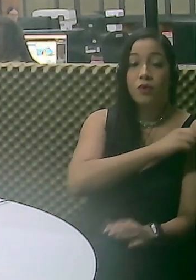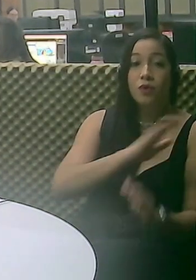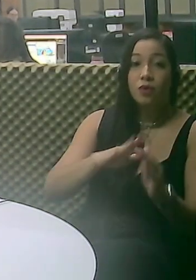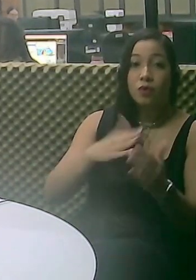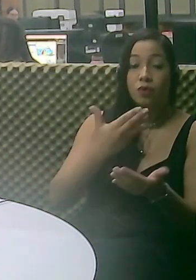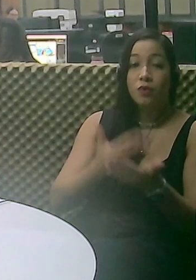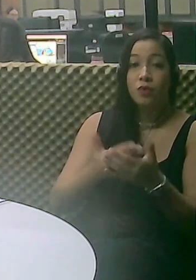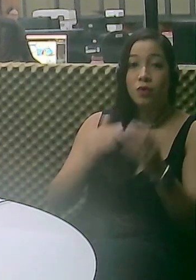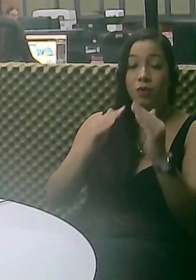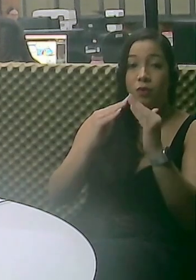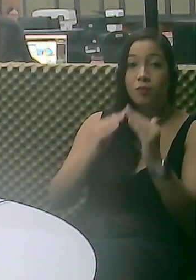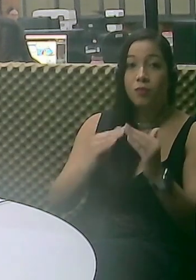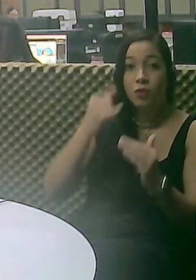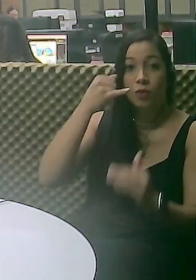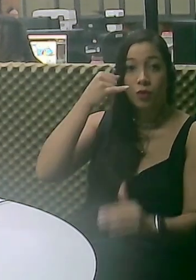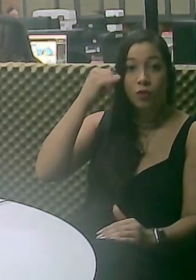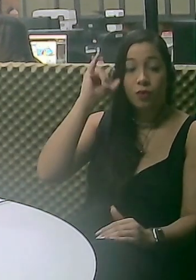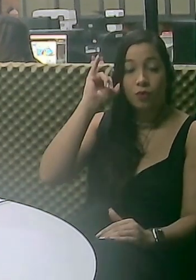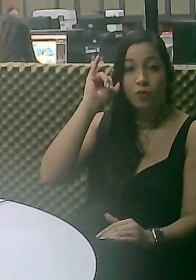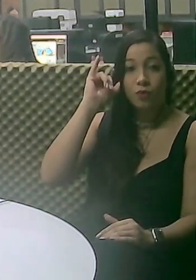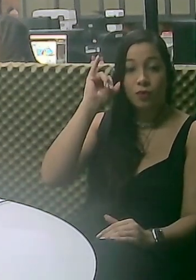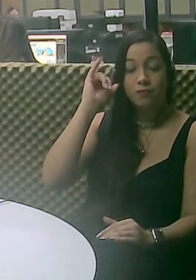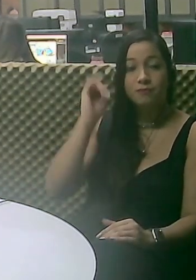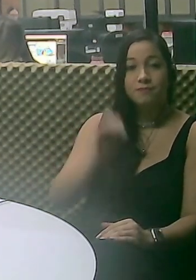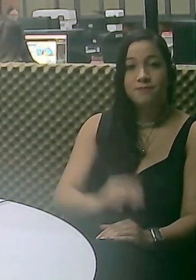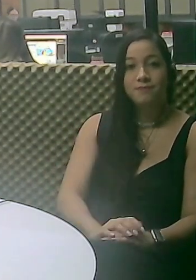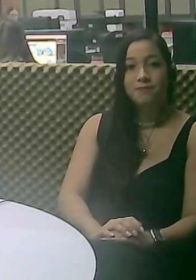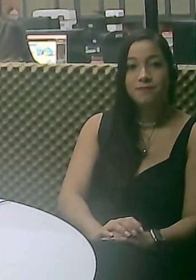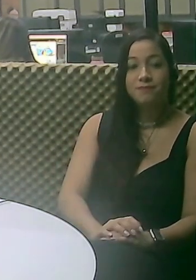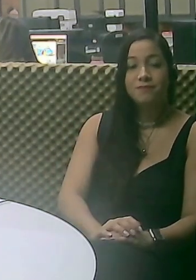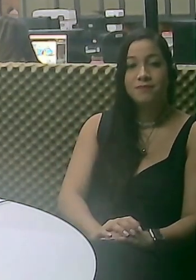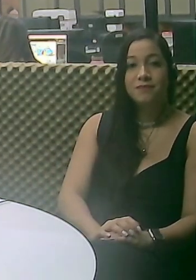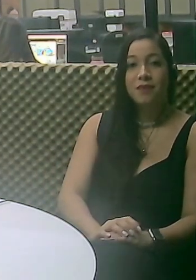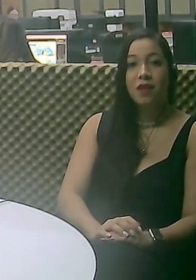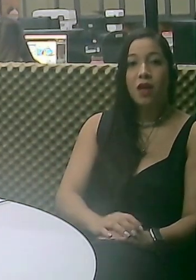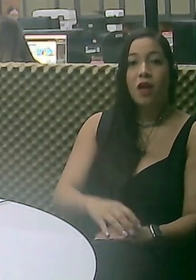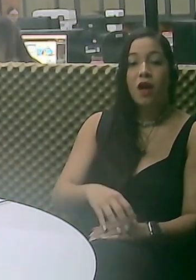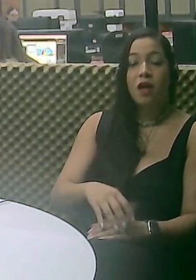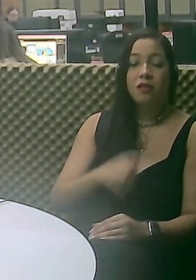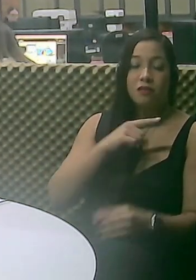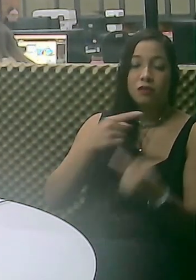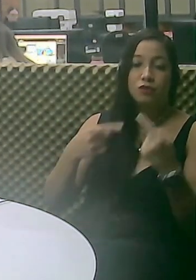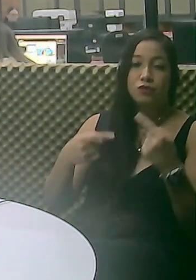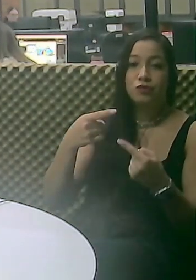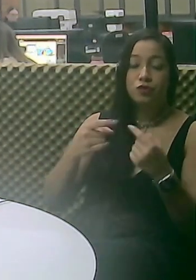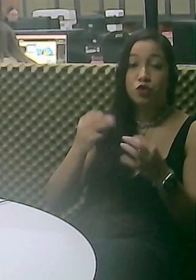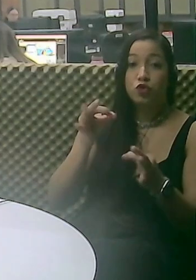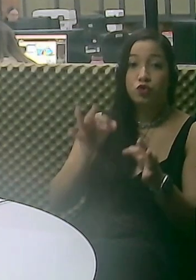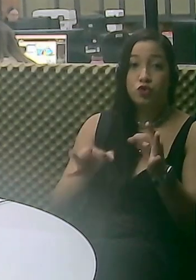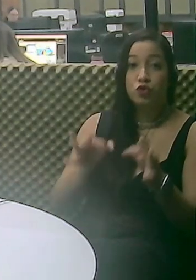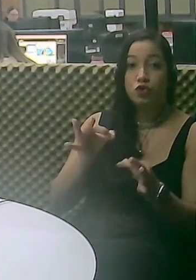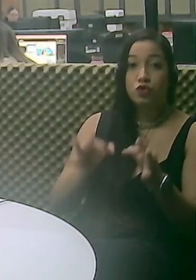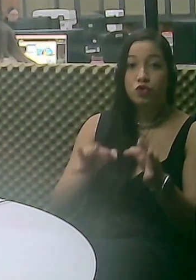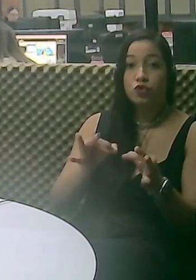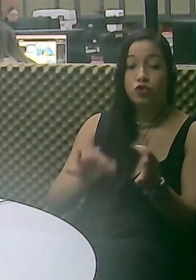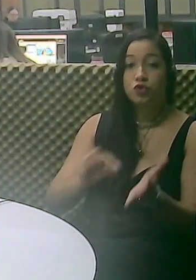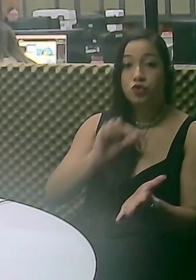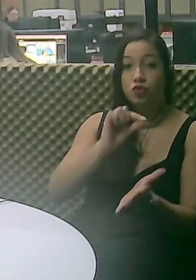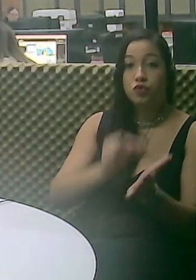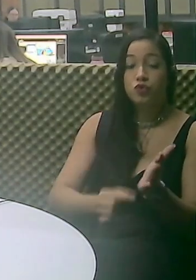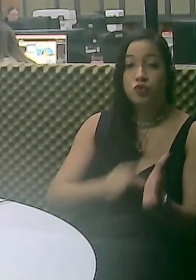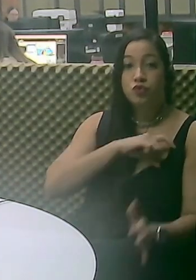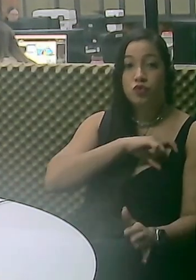municipal residentes na zona rural do município. Desta forma, enquanto tramita a discussão judicial sobre o processo de